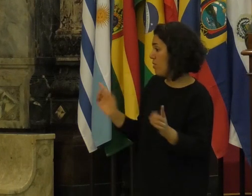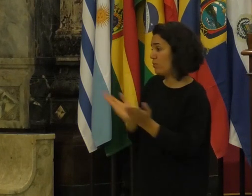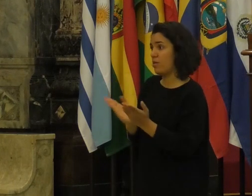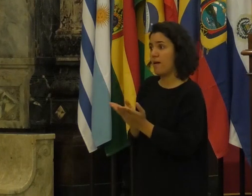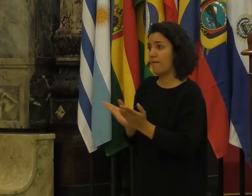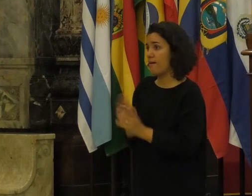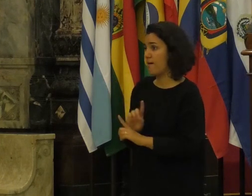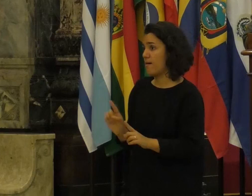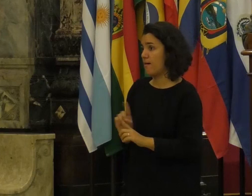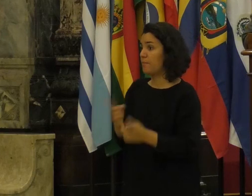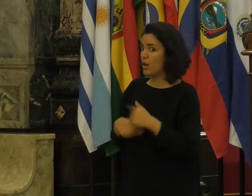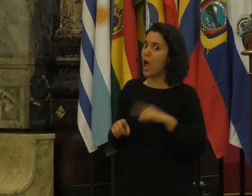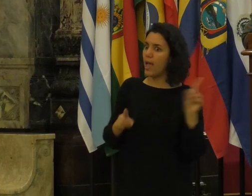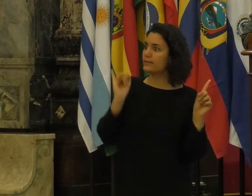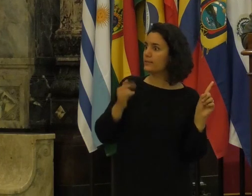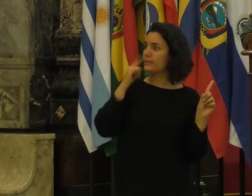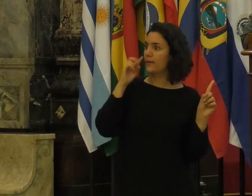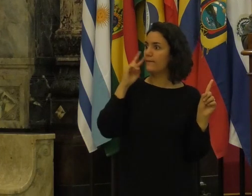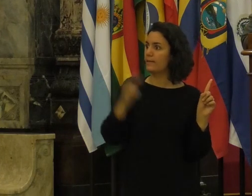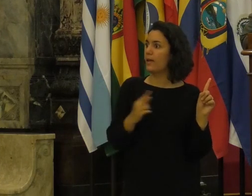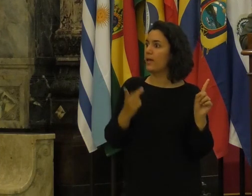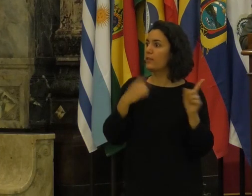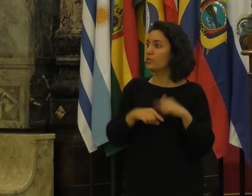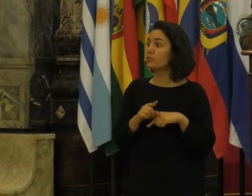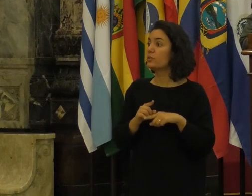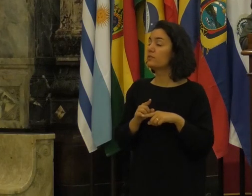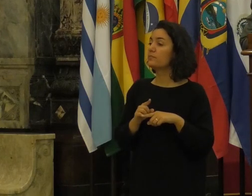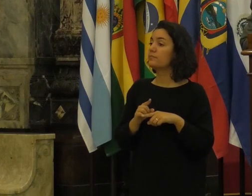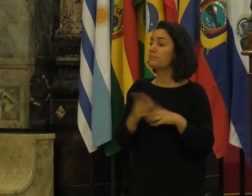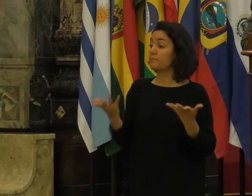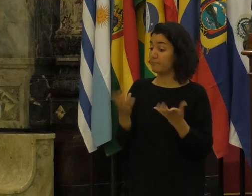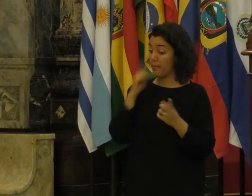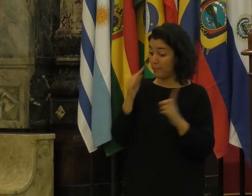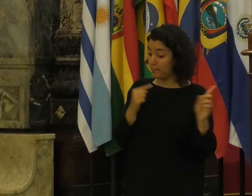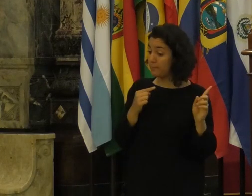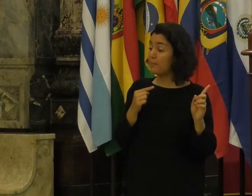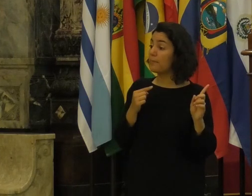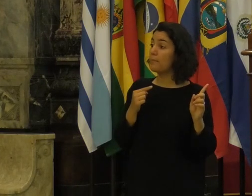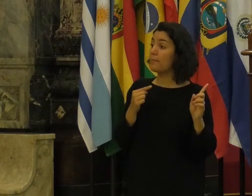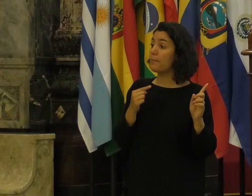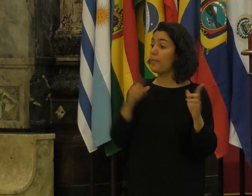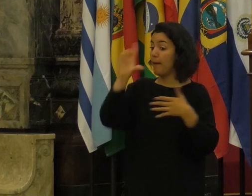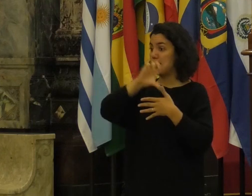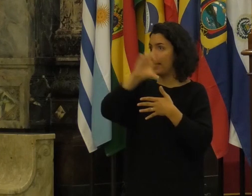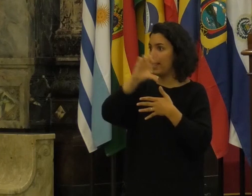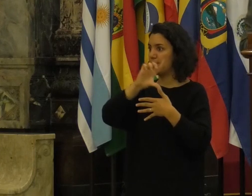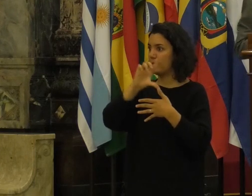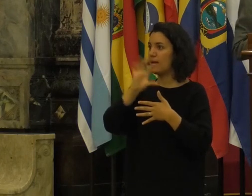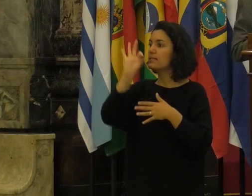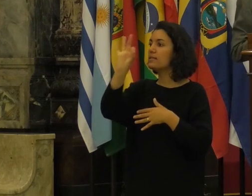bueno, aquí la vemos. Entonces, fijémonos en América Latina. Tenemos el